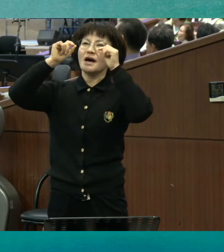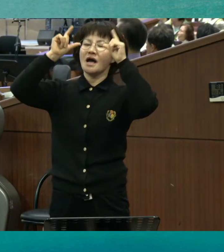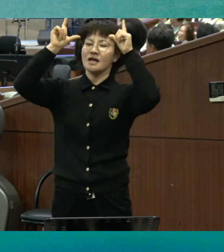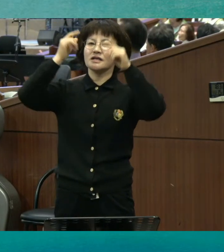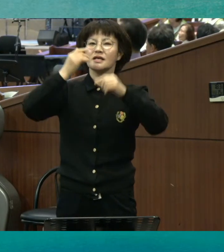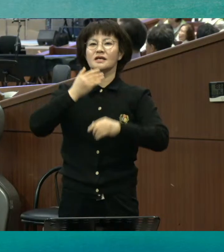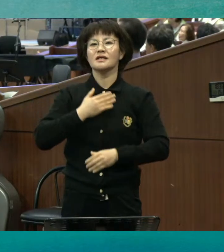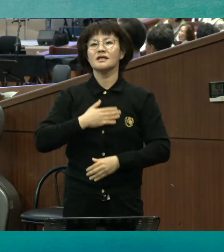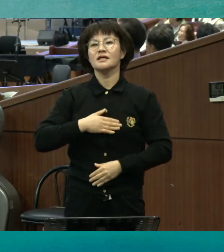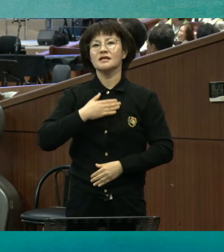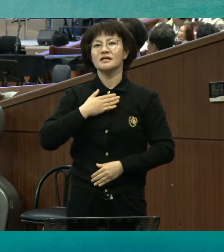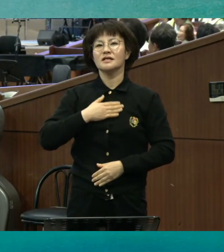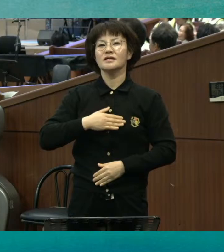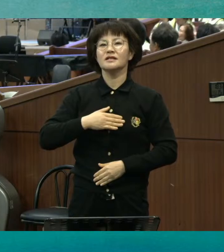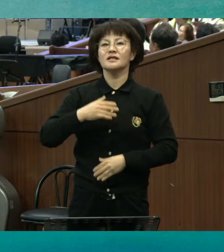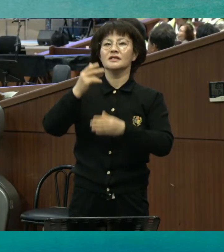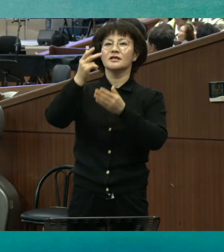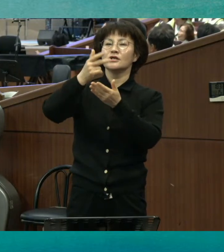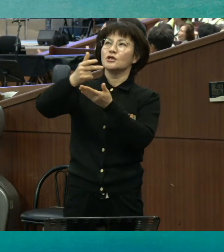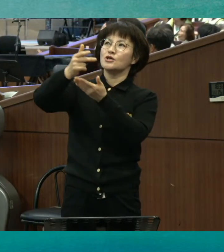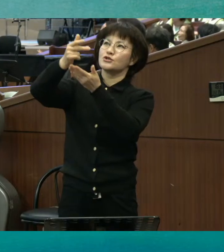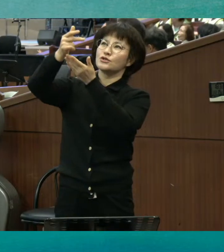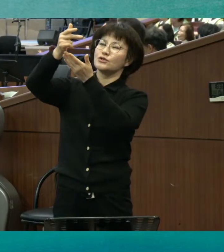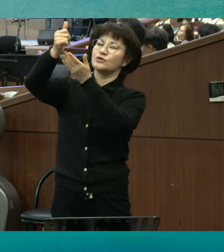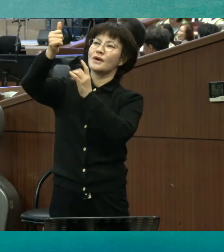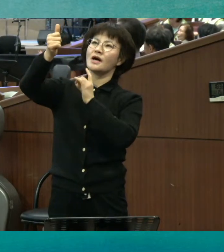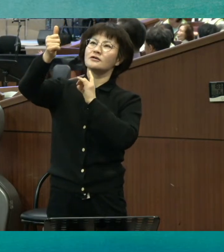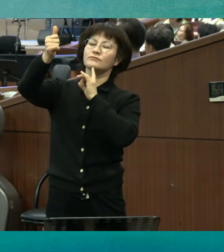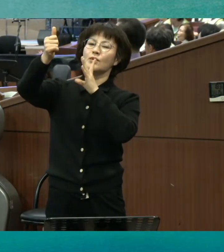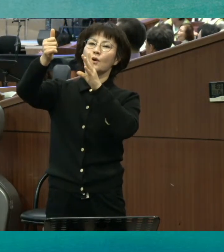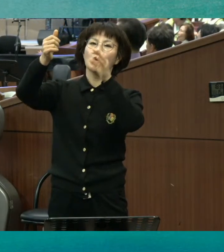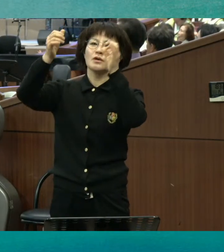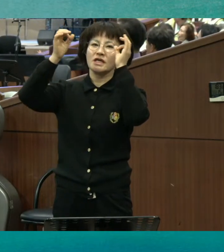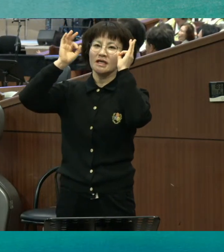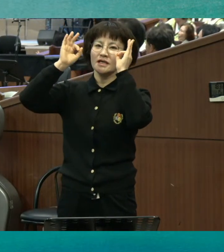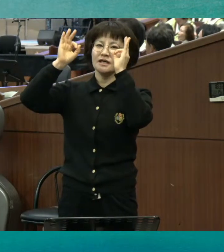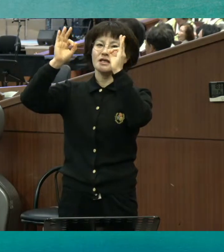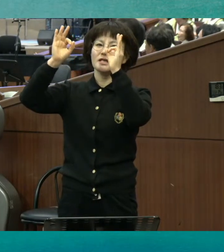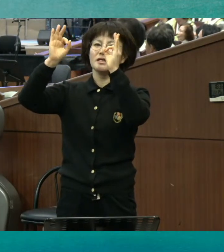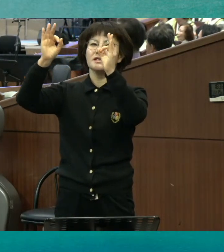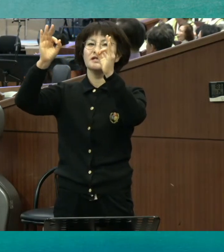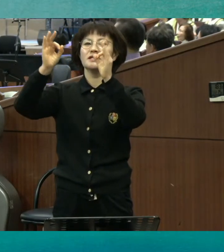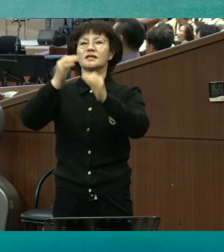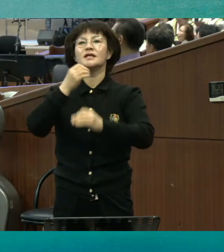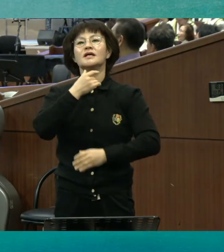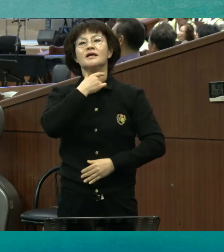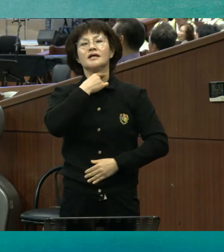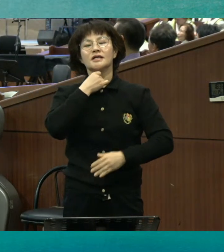주님 알기 신 가운데 주만